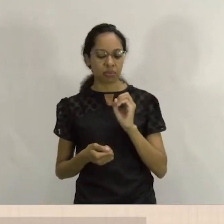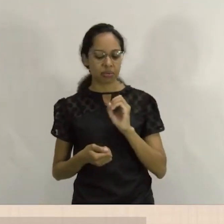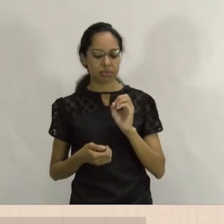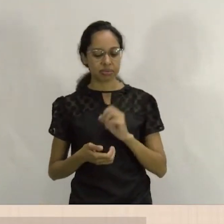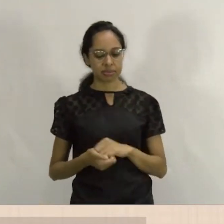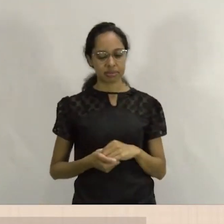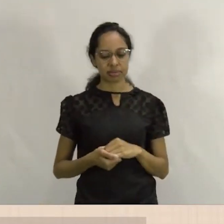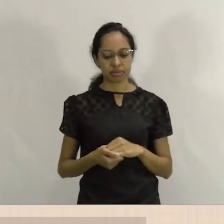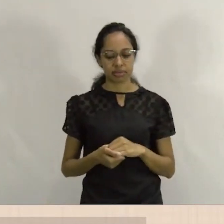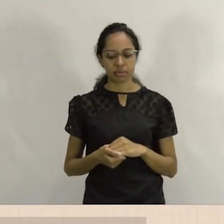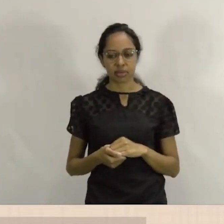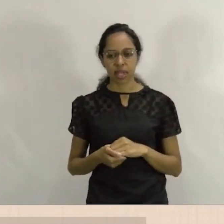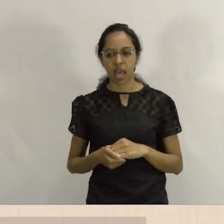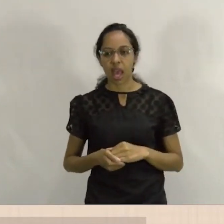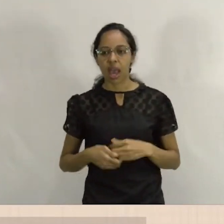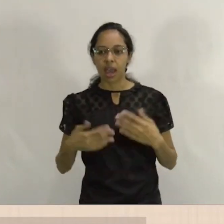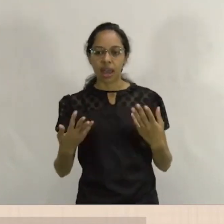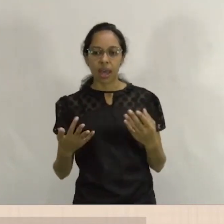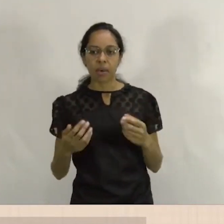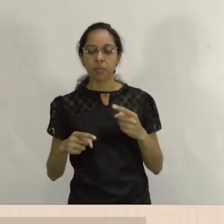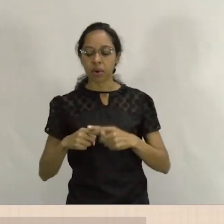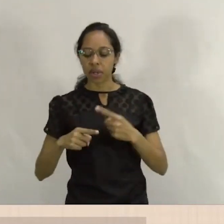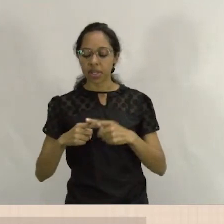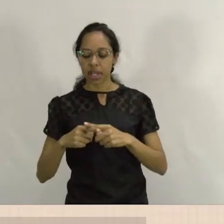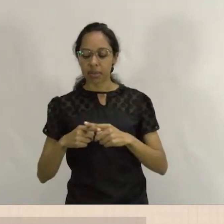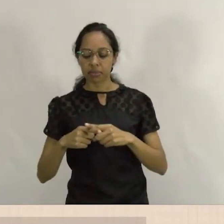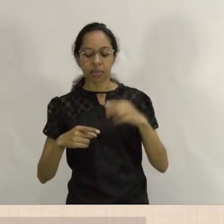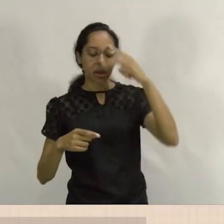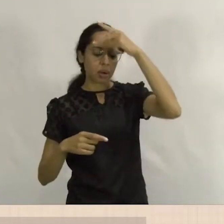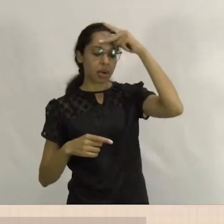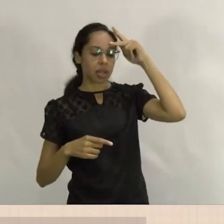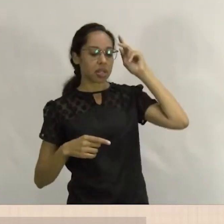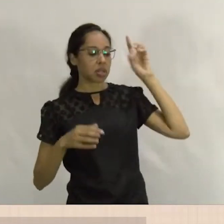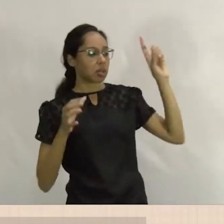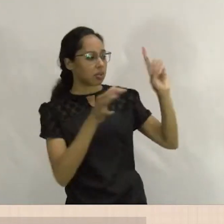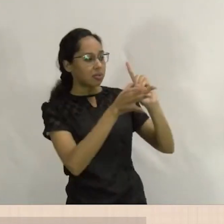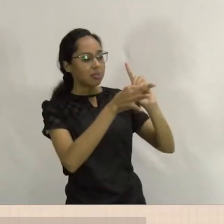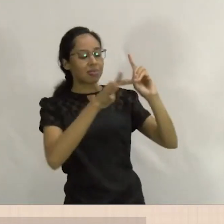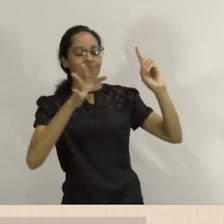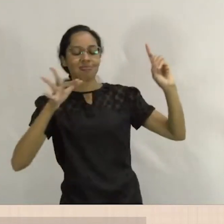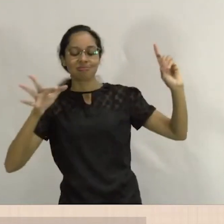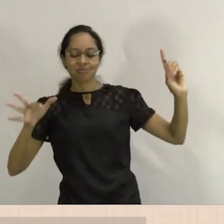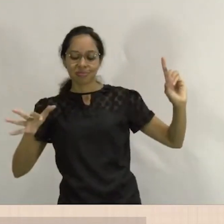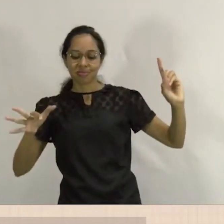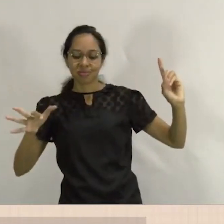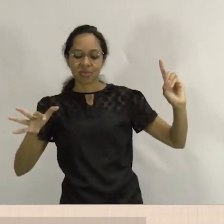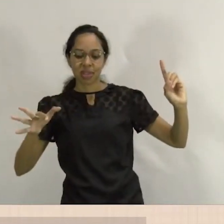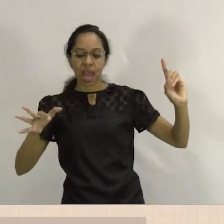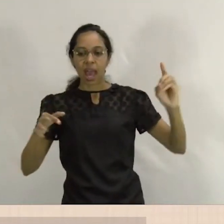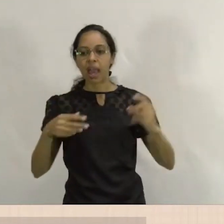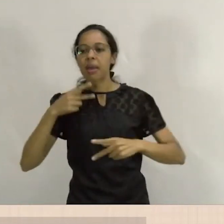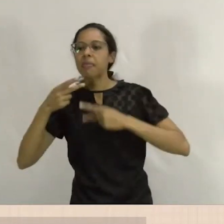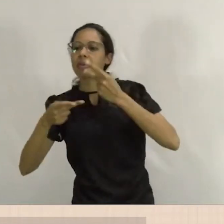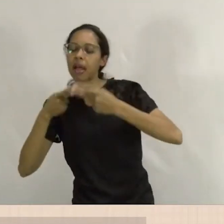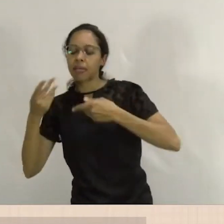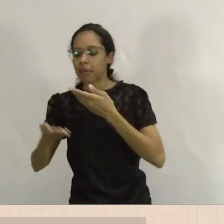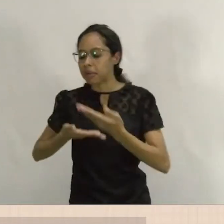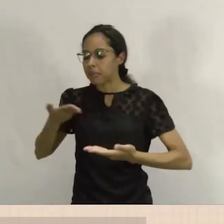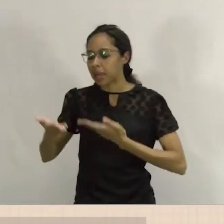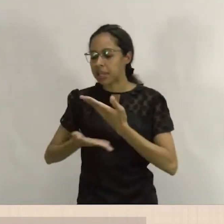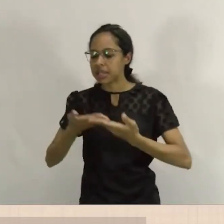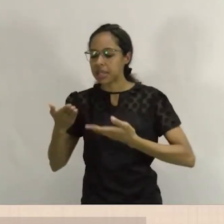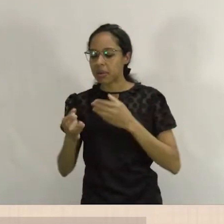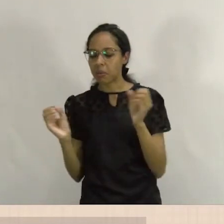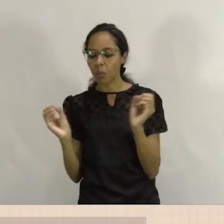todo vazio. E agora na igreja alguém quer encher você da conversa vazia de novo. Não,